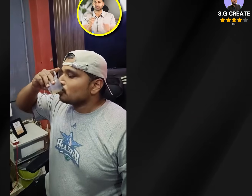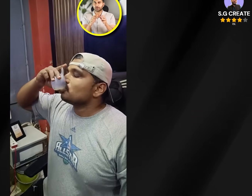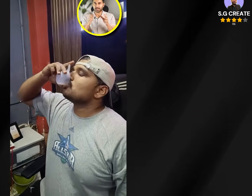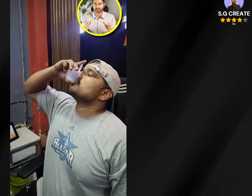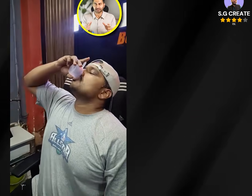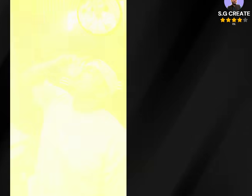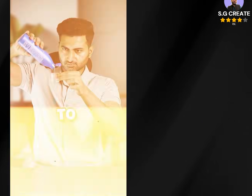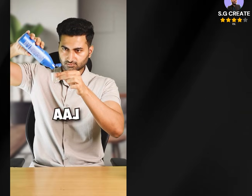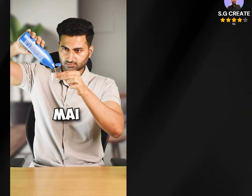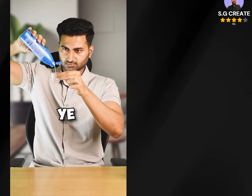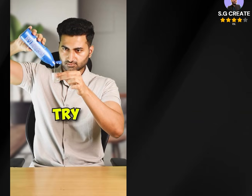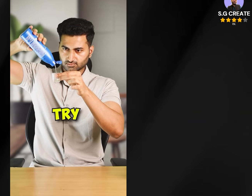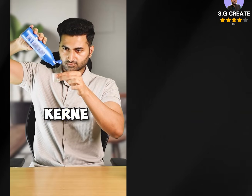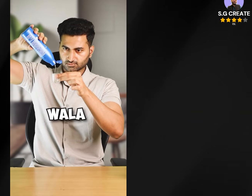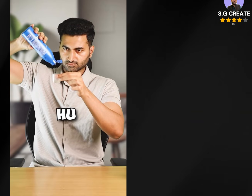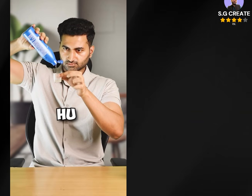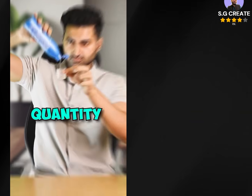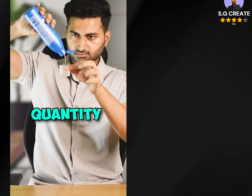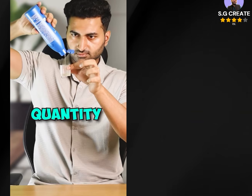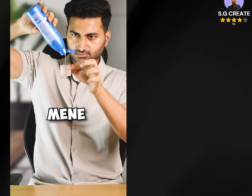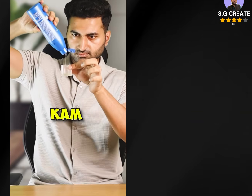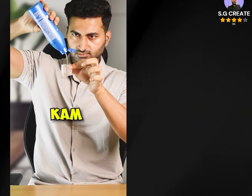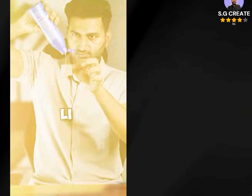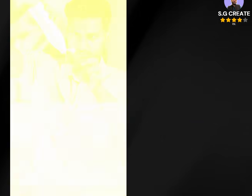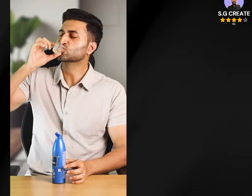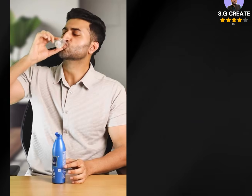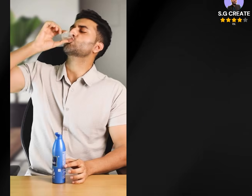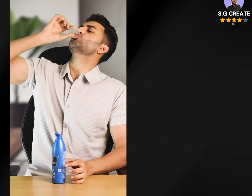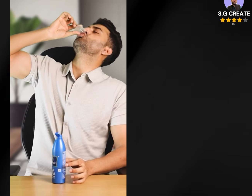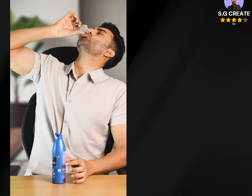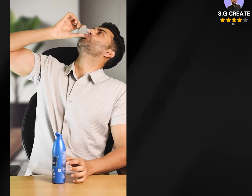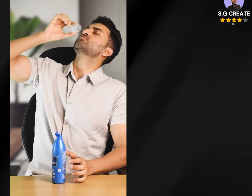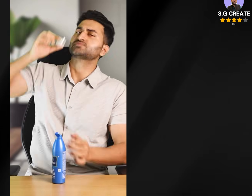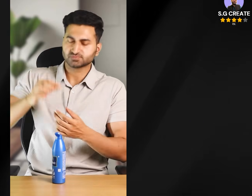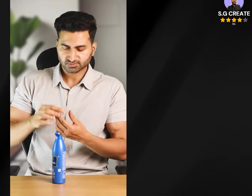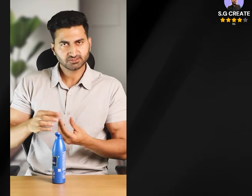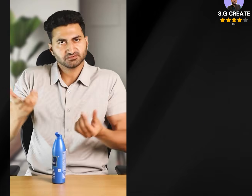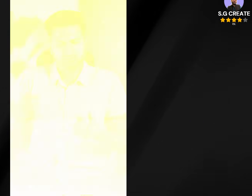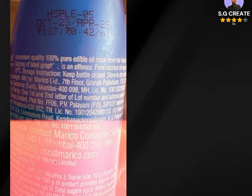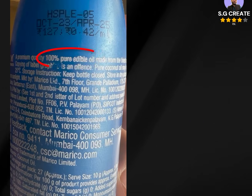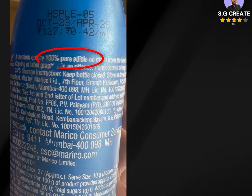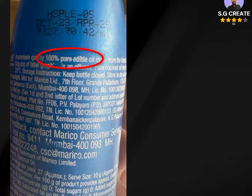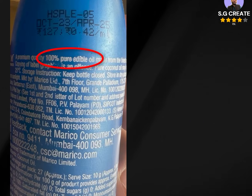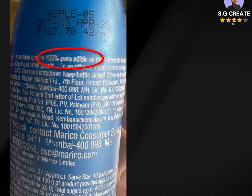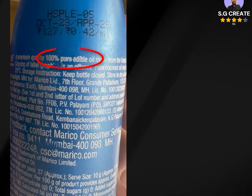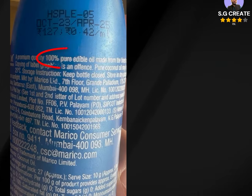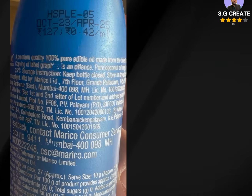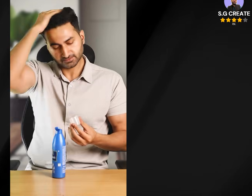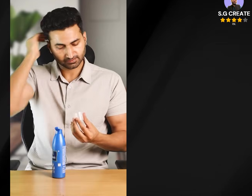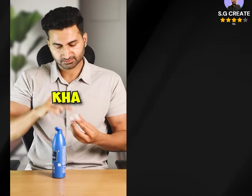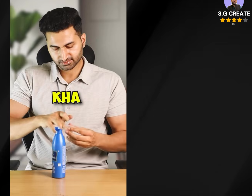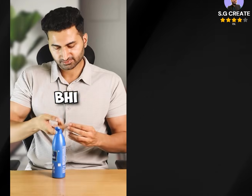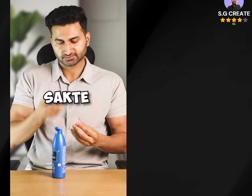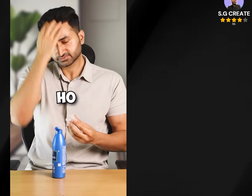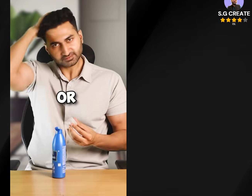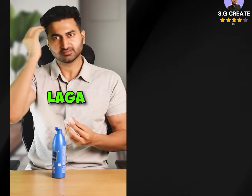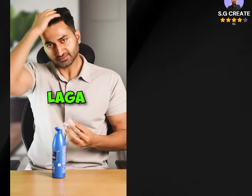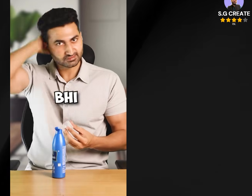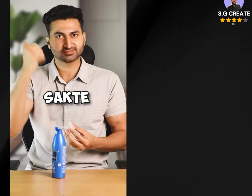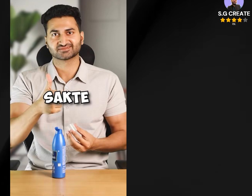घबरा गए labeling हैं, तो आज मैं भी ये ट्राई information करने वाला हूँ। and perform क्वांटिटी मैंने simple कम ली है, tests लेकिन ये based पीने से on कोई its नुकसान natural नहीं physical होगा क्योंकि properties. 100% एडिबल Check ऑयल the है, label. यानी कि खा भी Genuine सकते हो और coconut लगा भी oil सकते should हो। have a